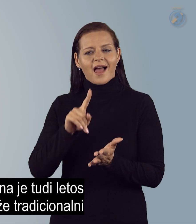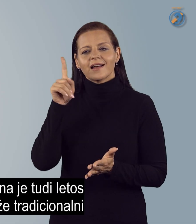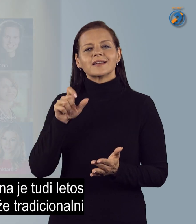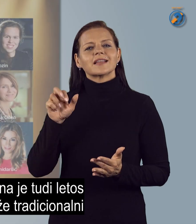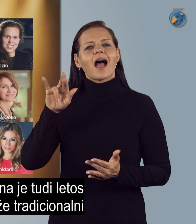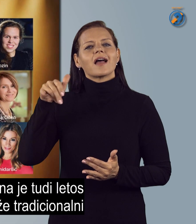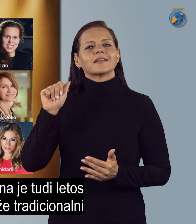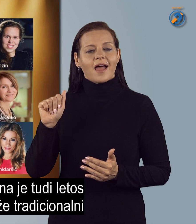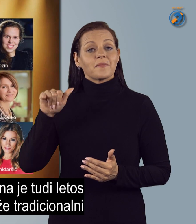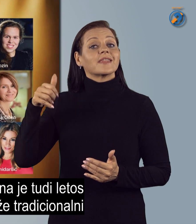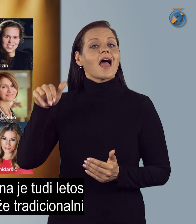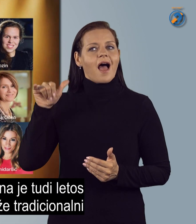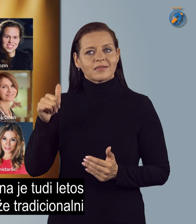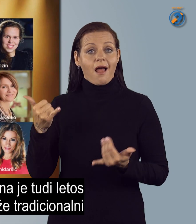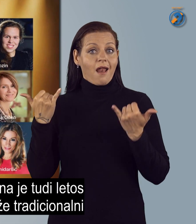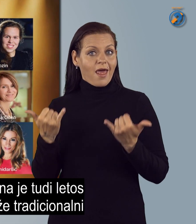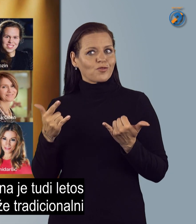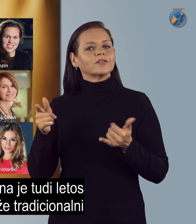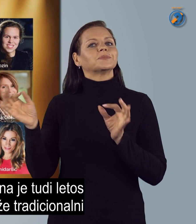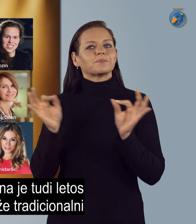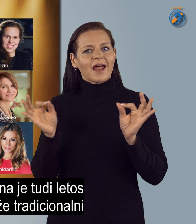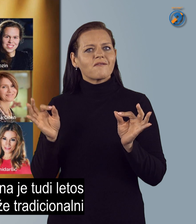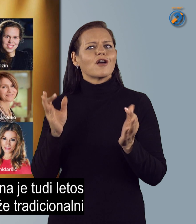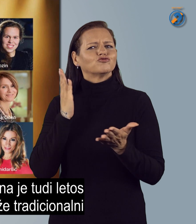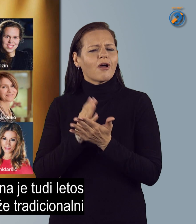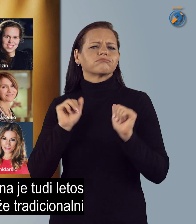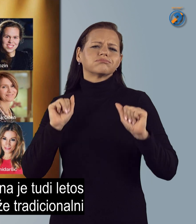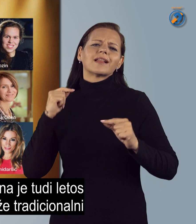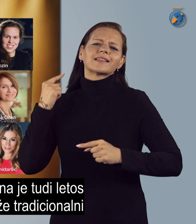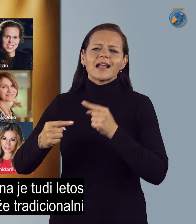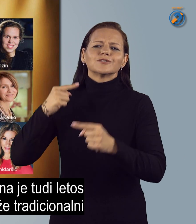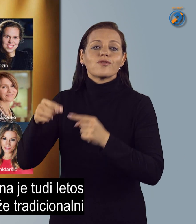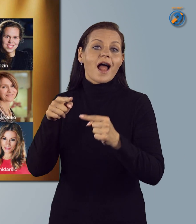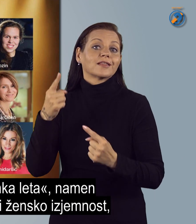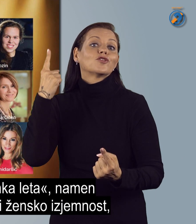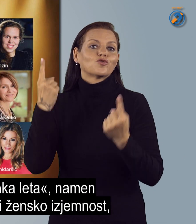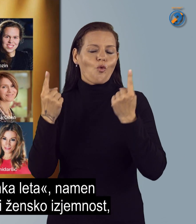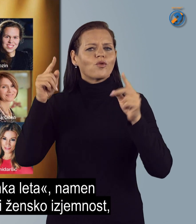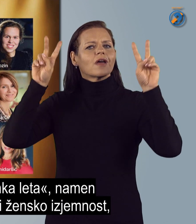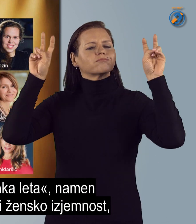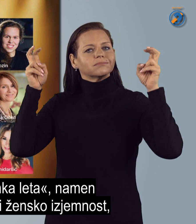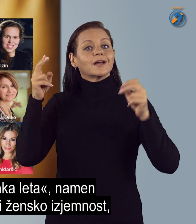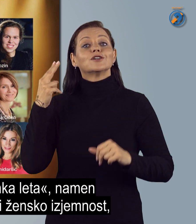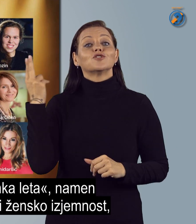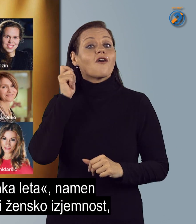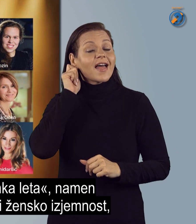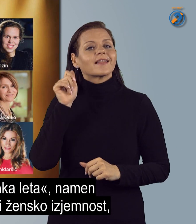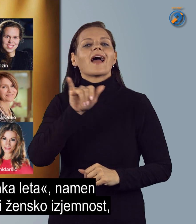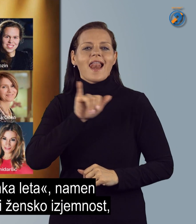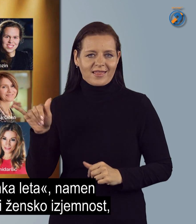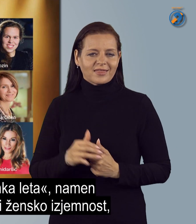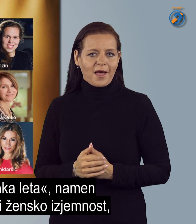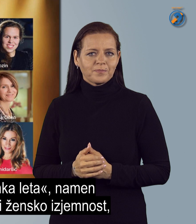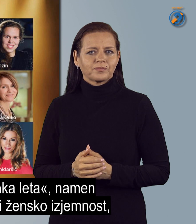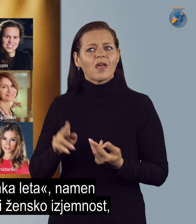Revija Zarja Jana je tudi letos pripravila zdaj že tradicionalni dogodek Slovenka leta, namen katerega